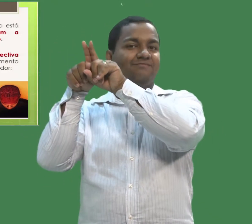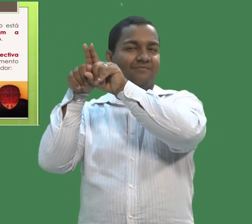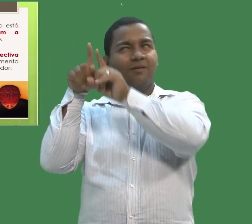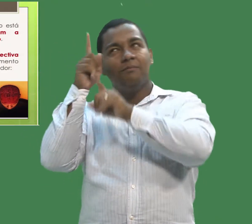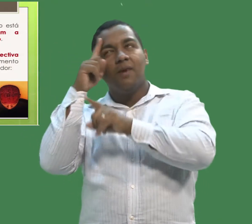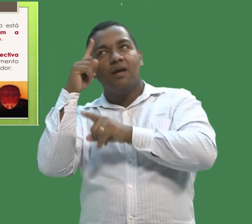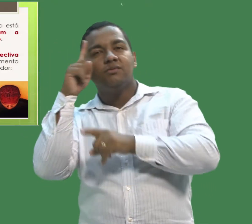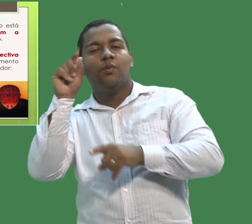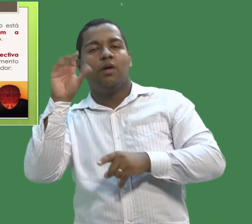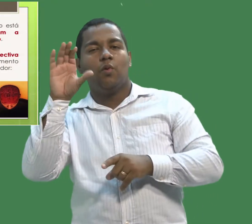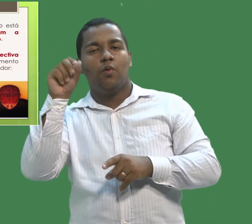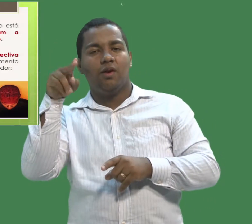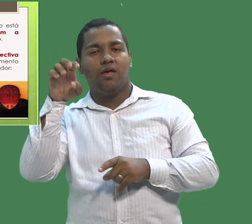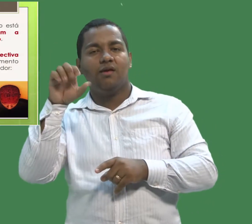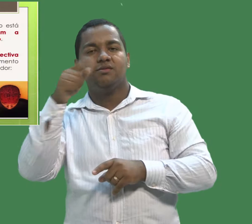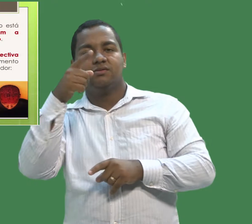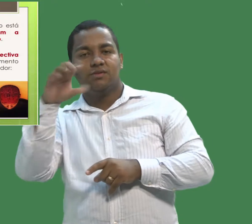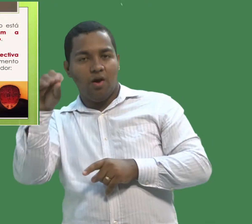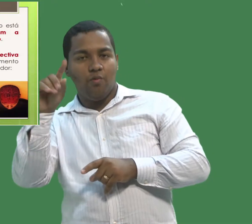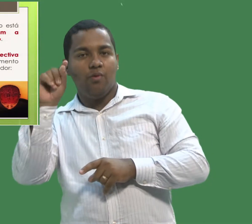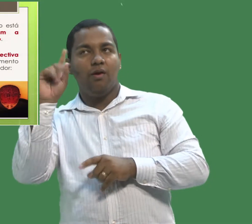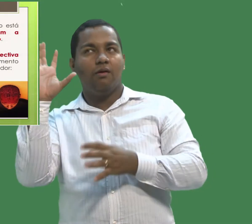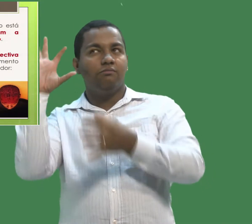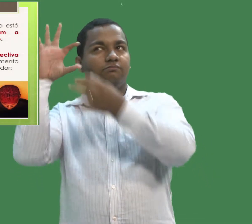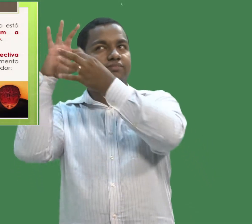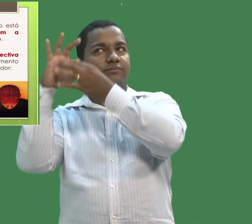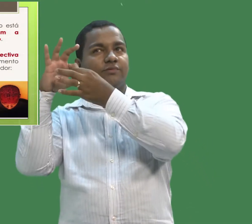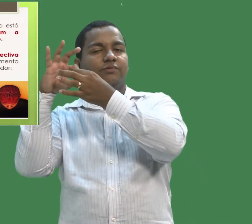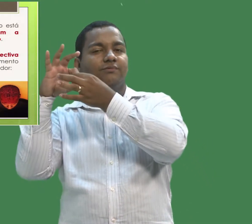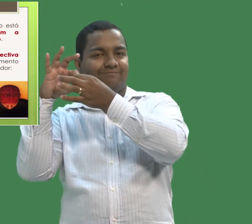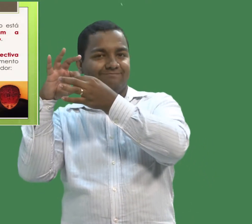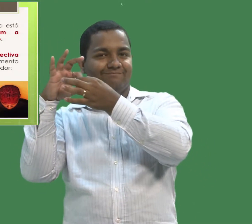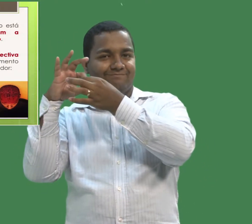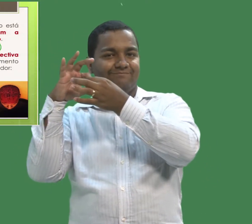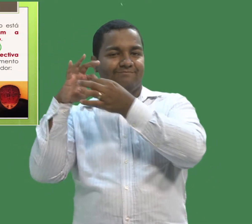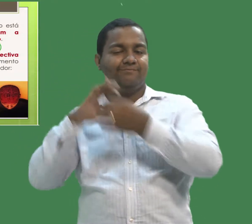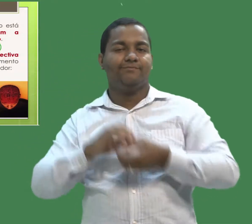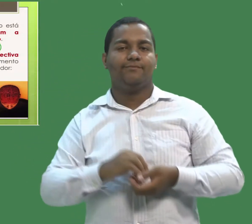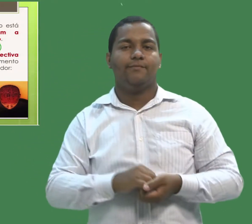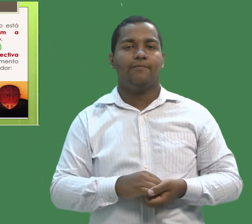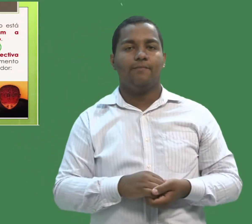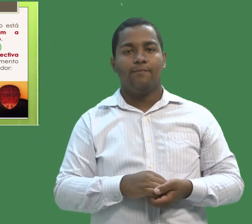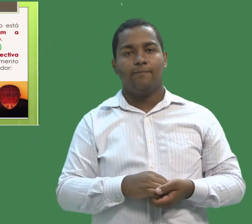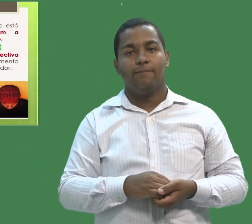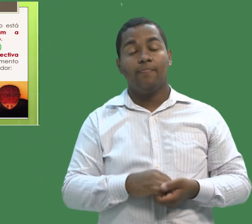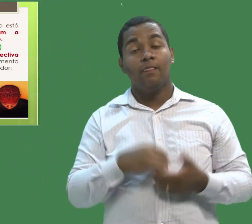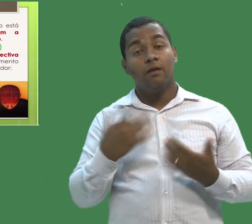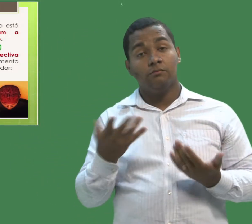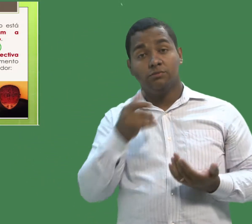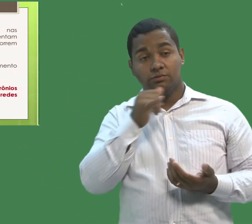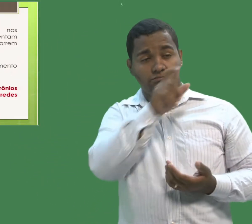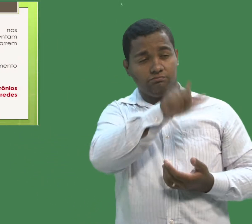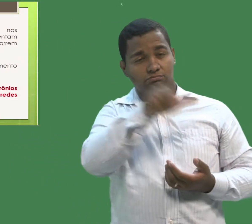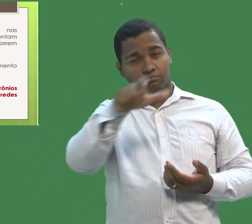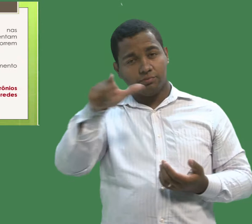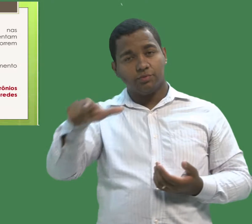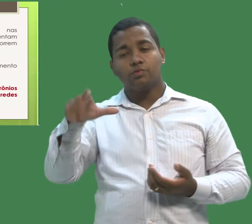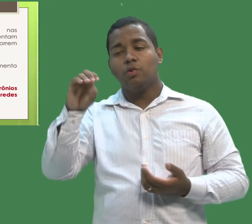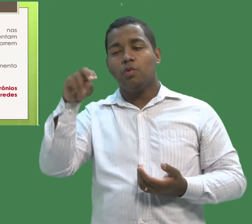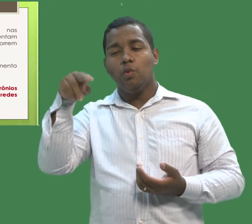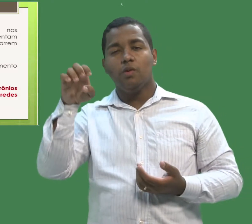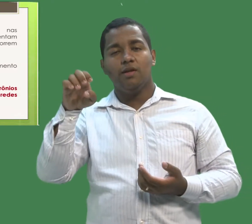à questão da conexão, tá? Só lembrar a palavra conexão, nós vamos ter já uma significação do que é o conexionismo de fato.